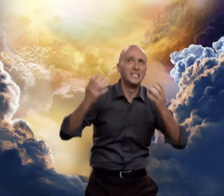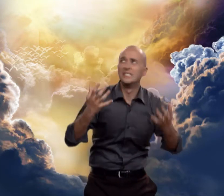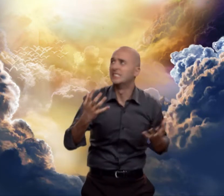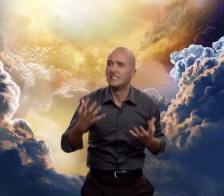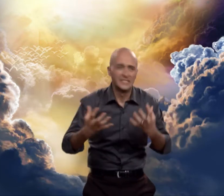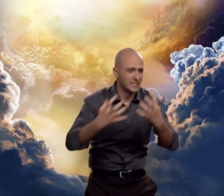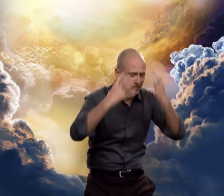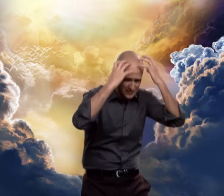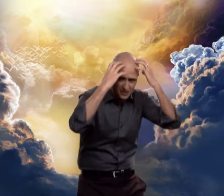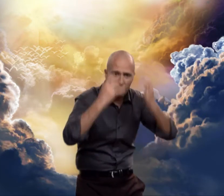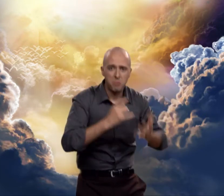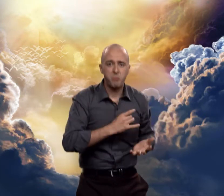suplicam misericórdia.